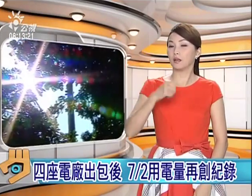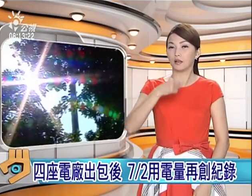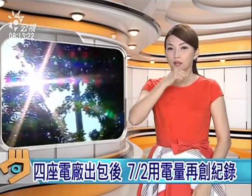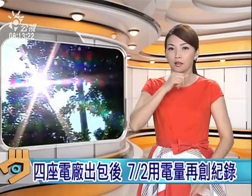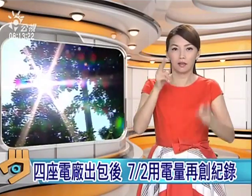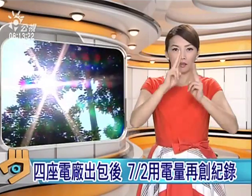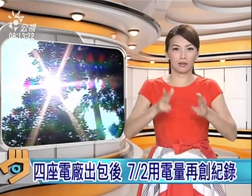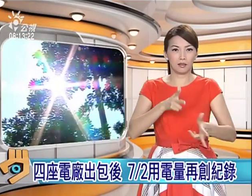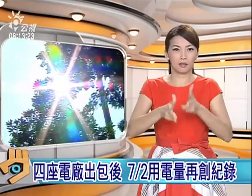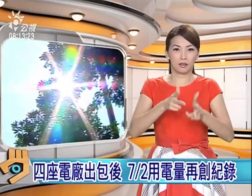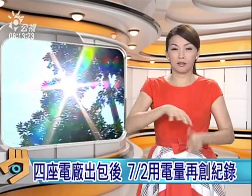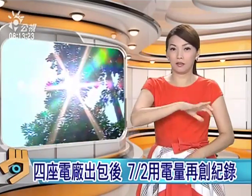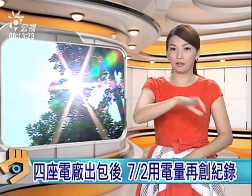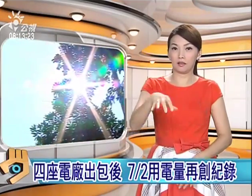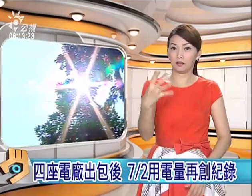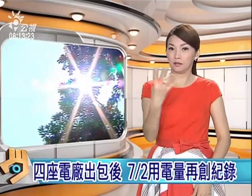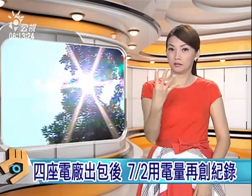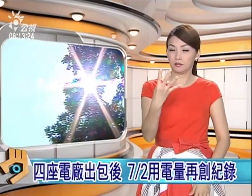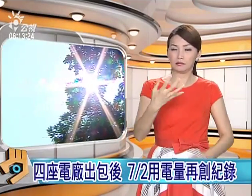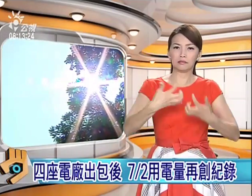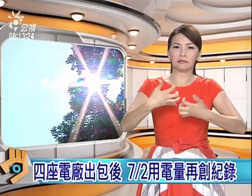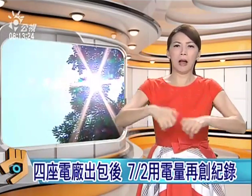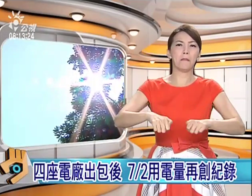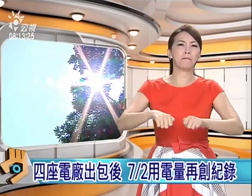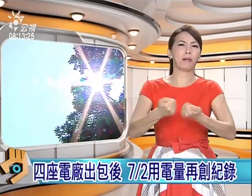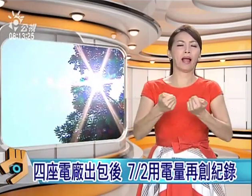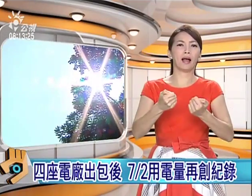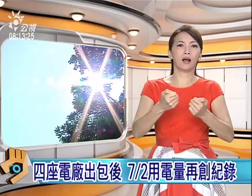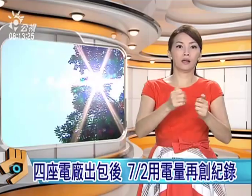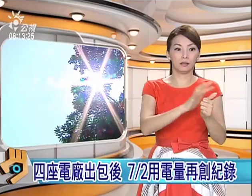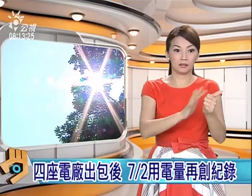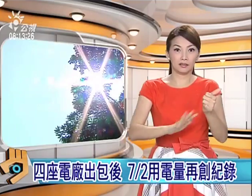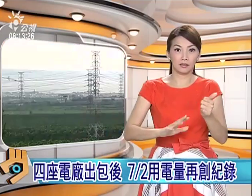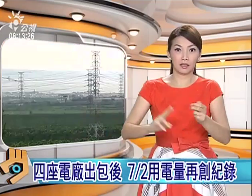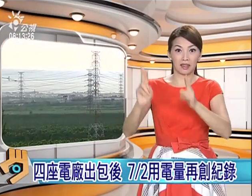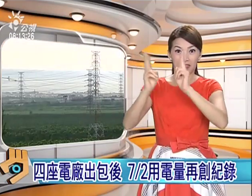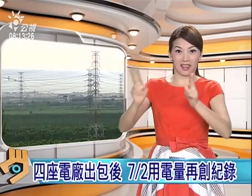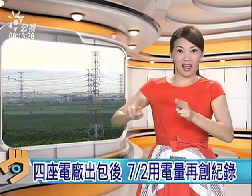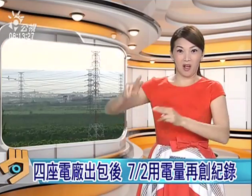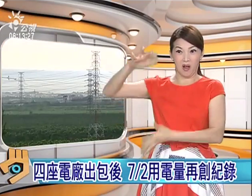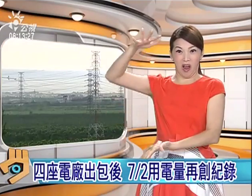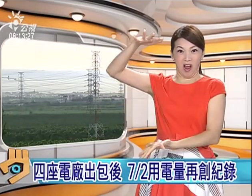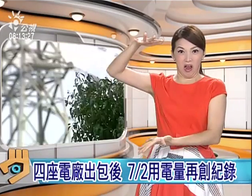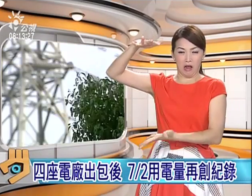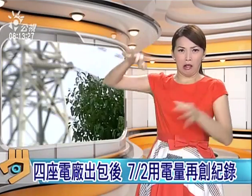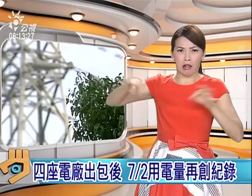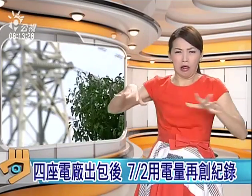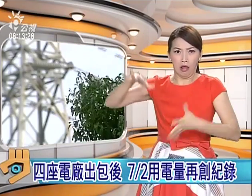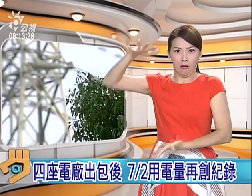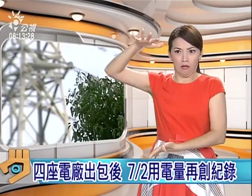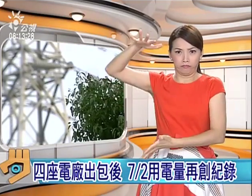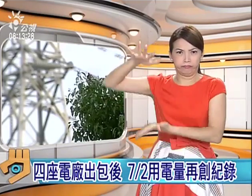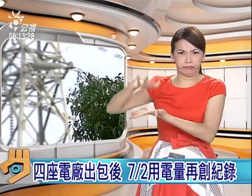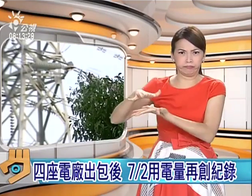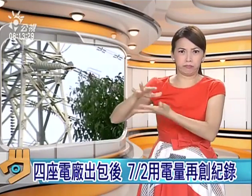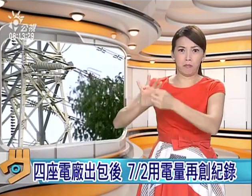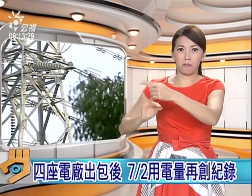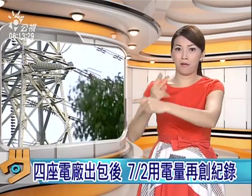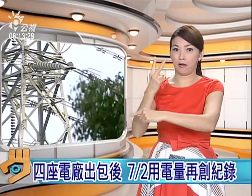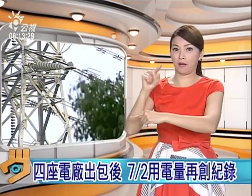这个礼拜三，国内有4座电厂发生问题，造成备转容量率一下子降到了只剩